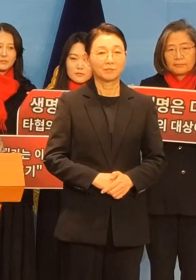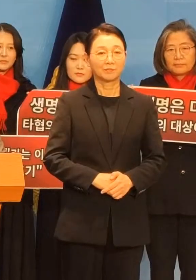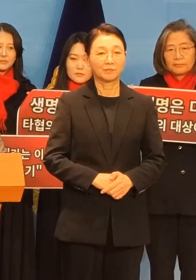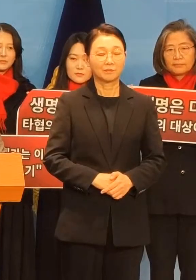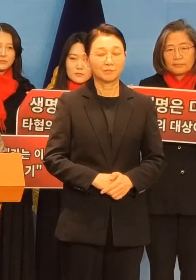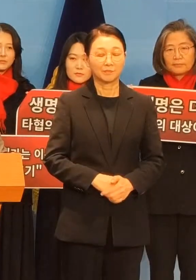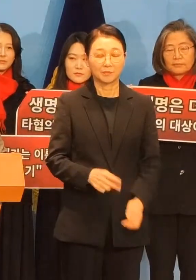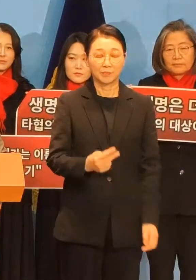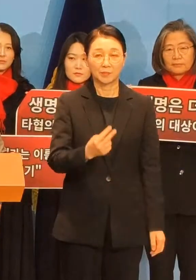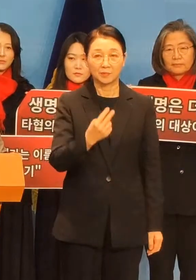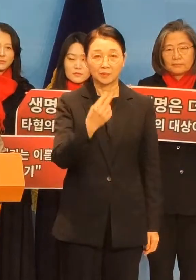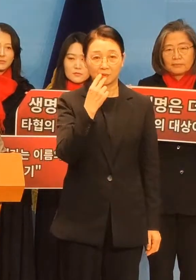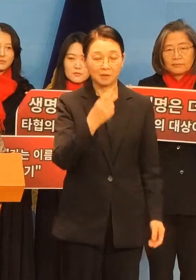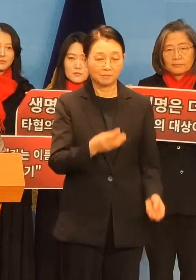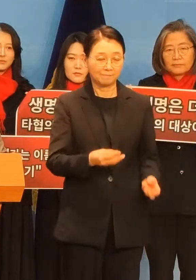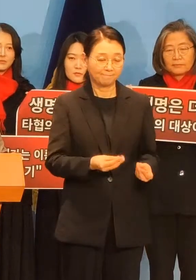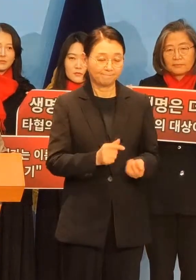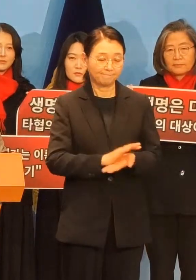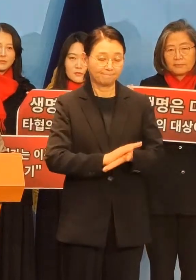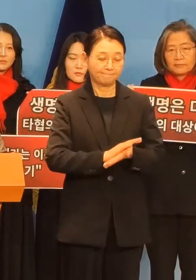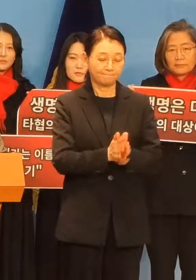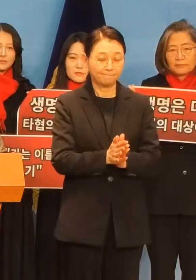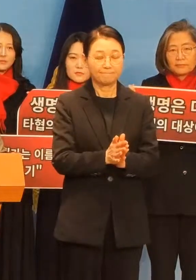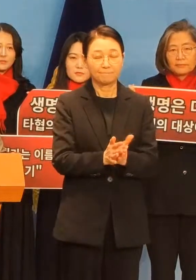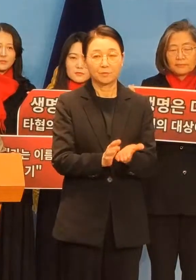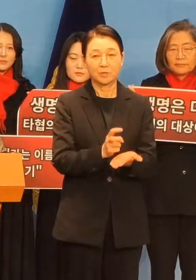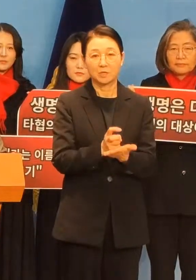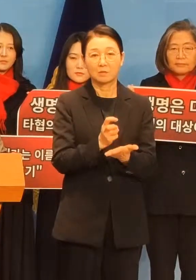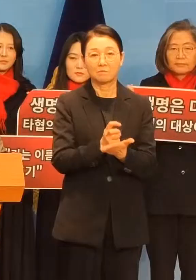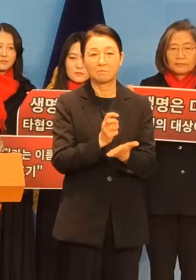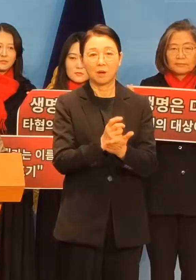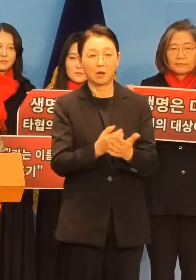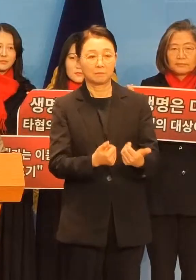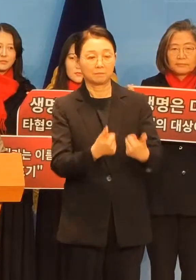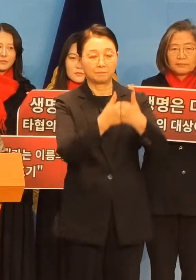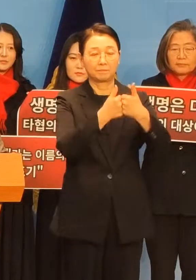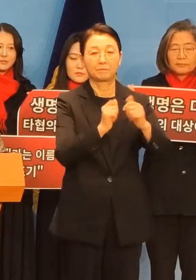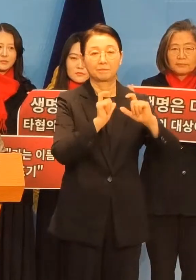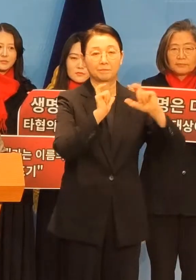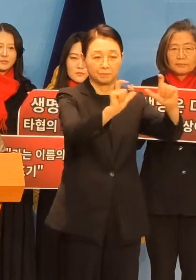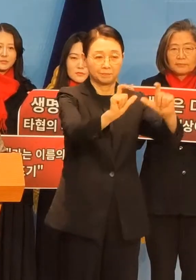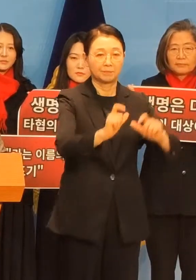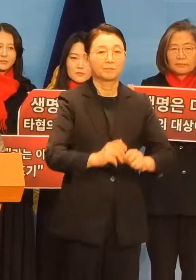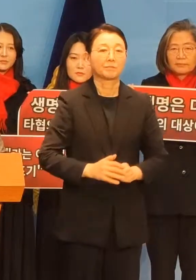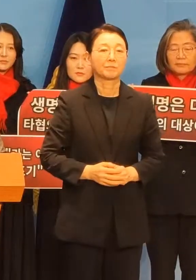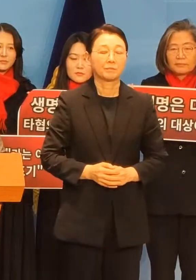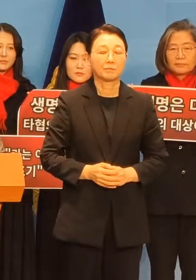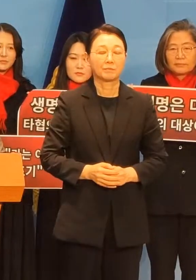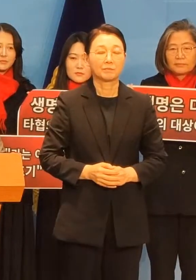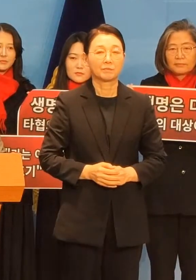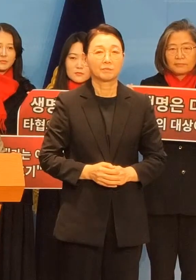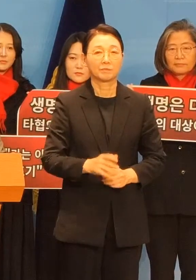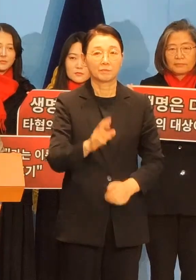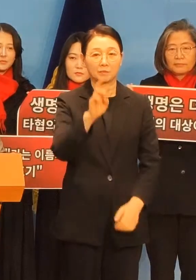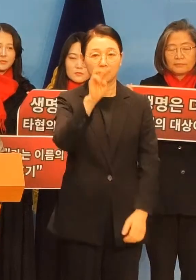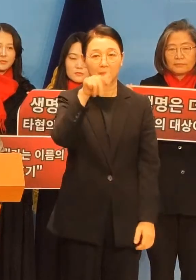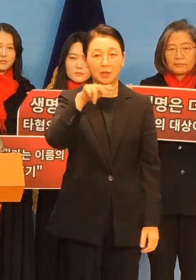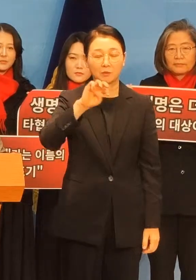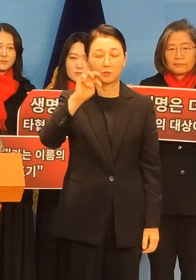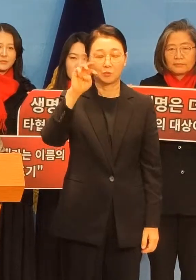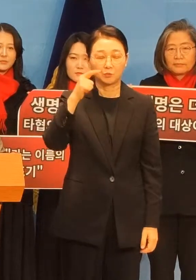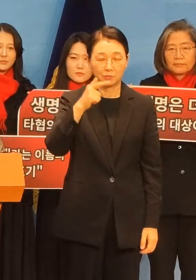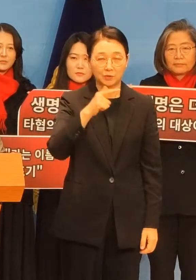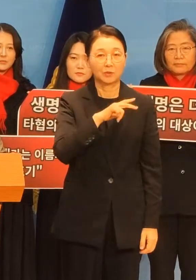생명을 말살하는 입법과 전면전을 선언한다. 박주민 의원의